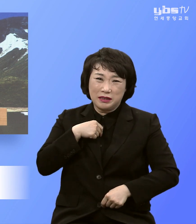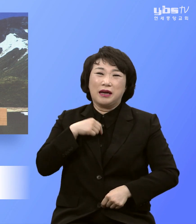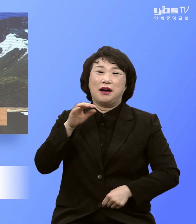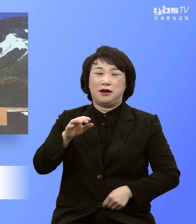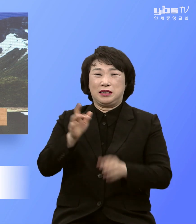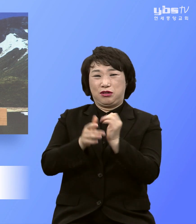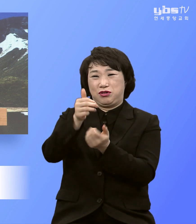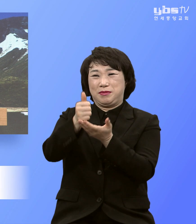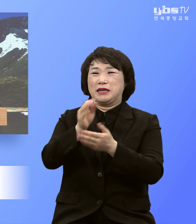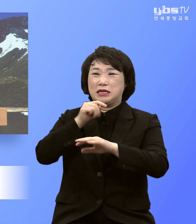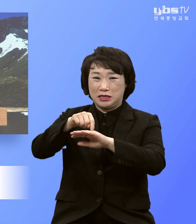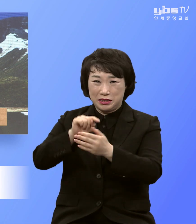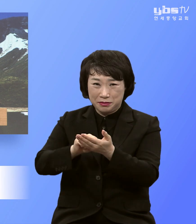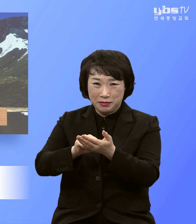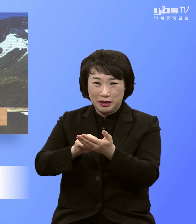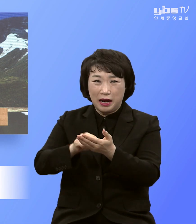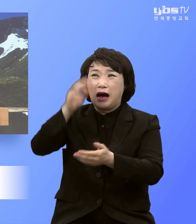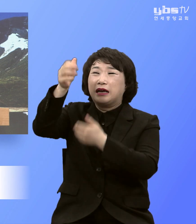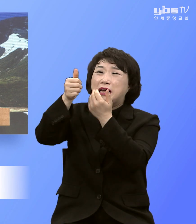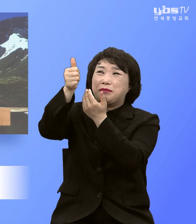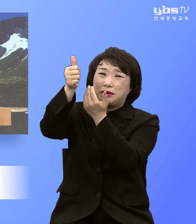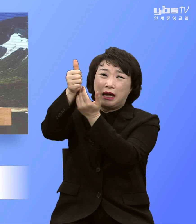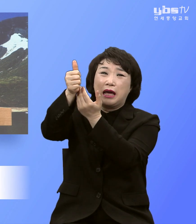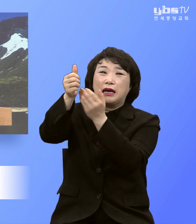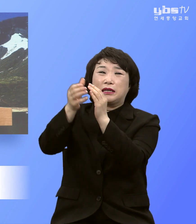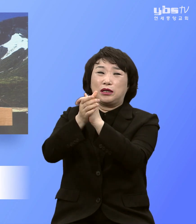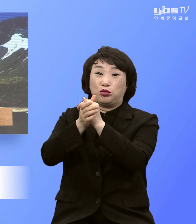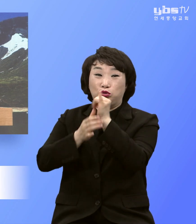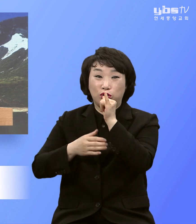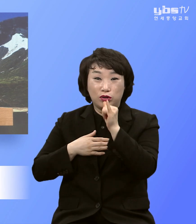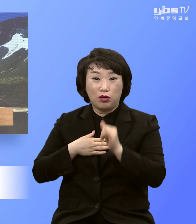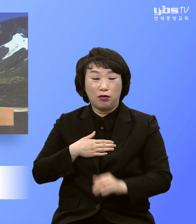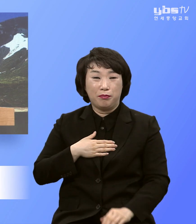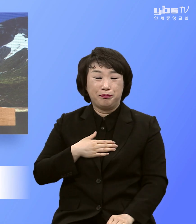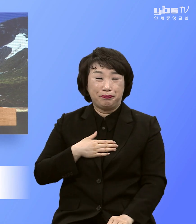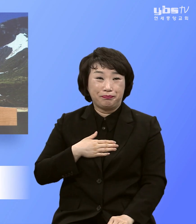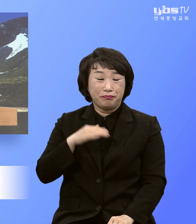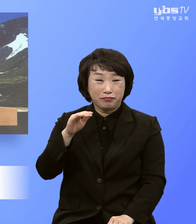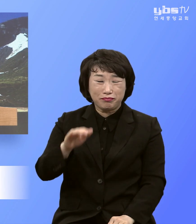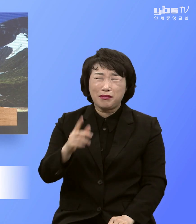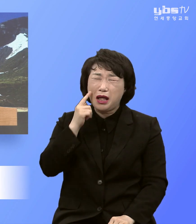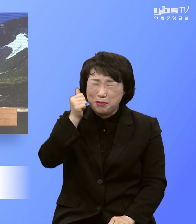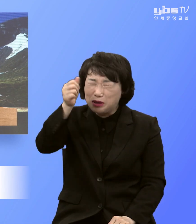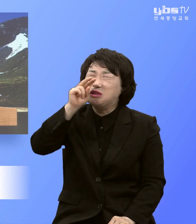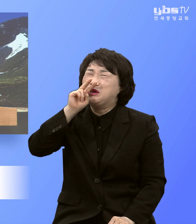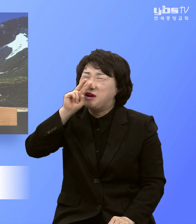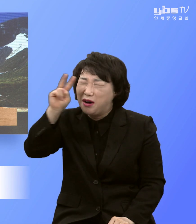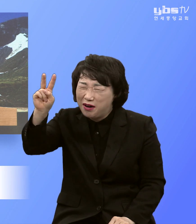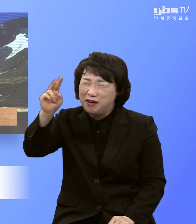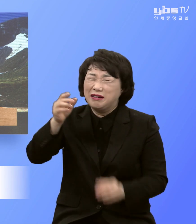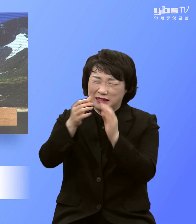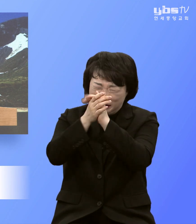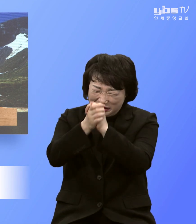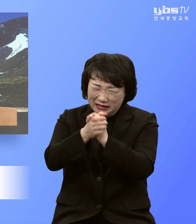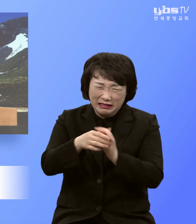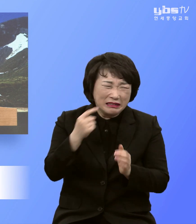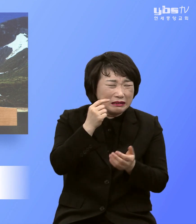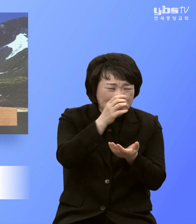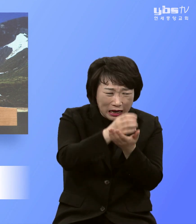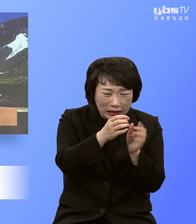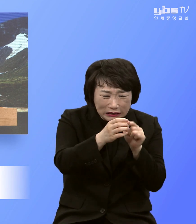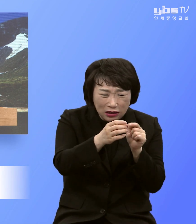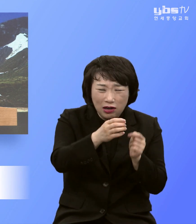자기 진실을 하나님 아버지께 올려드립니다. 아버지요, 이